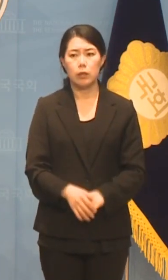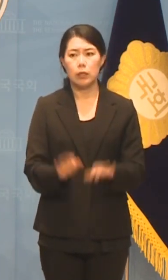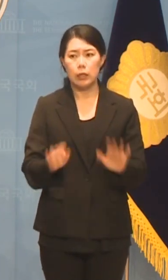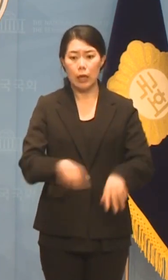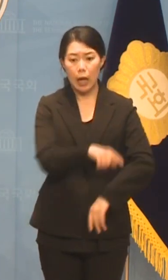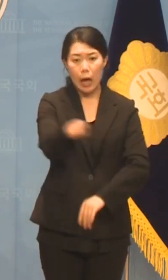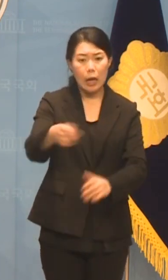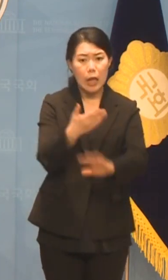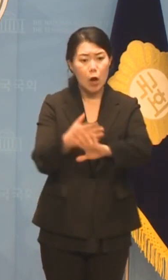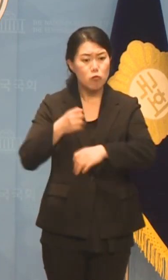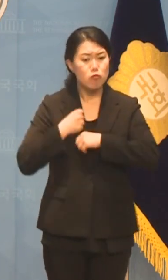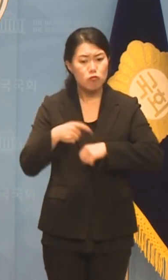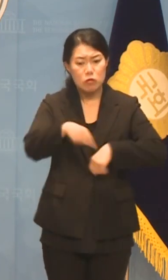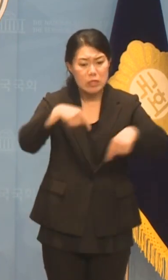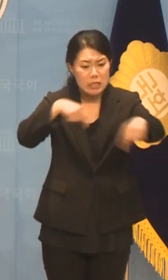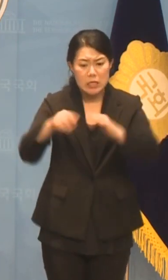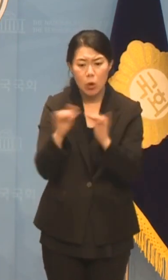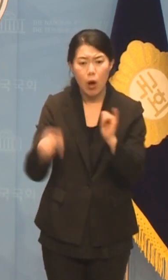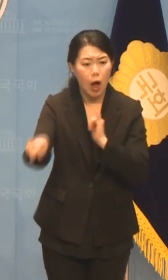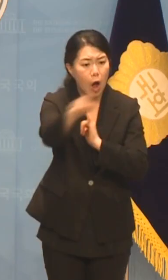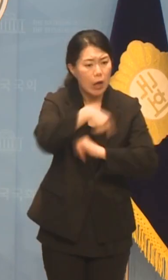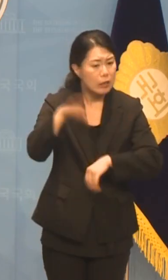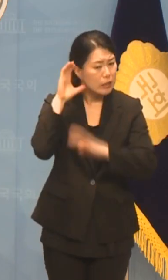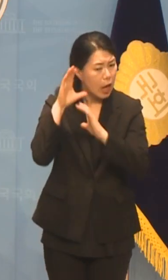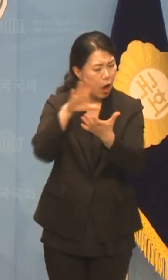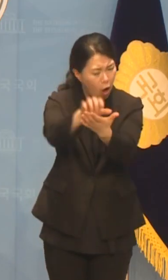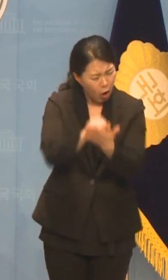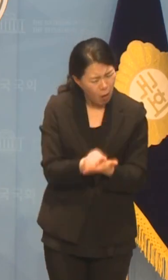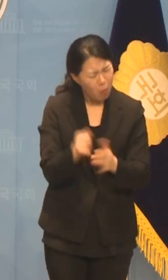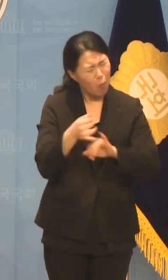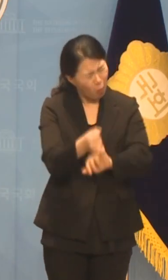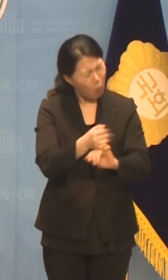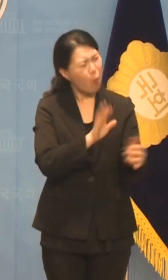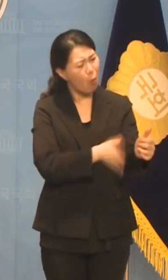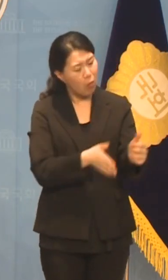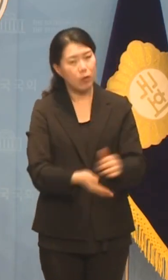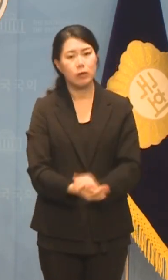야전부대 지휘관들의 의견을 들어보시길 권유드립니다.